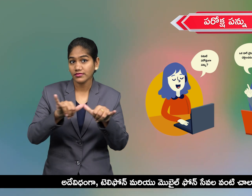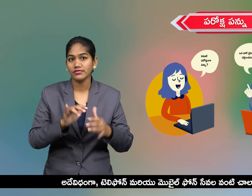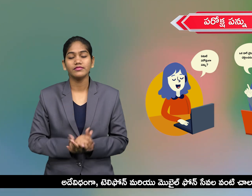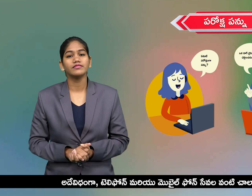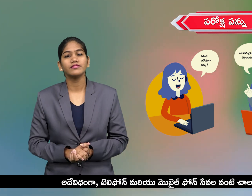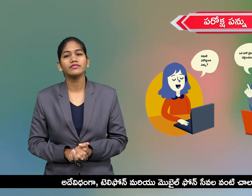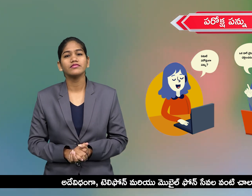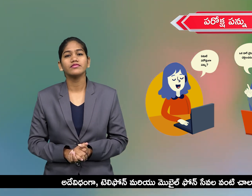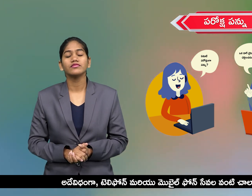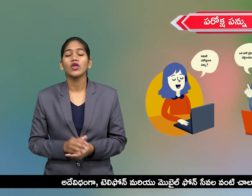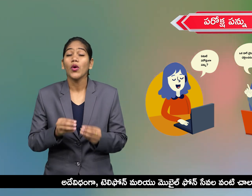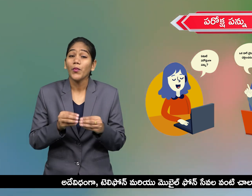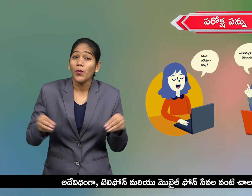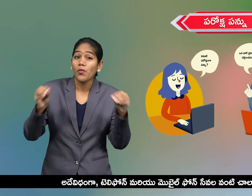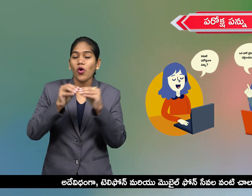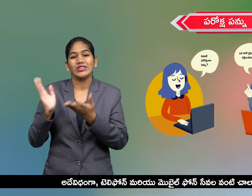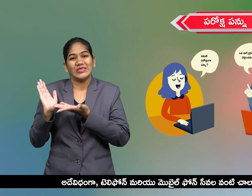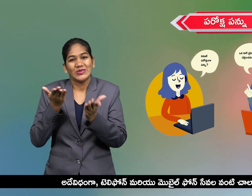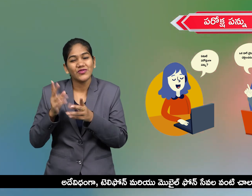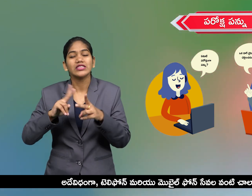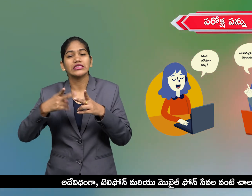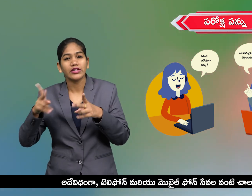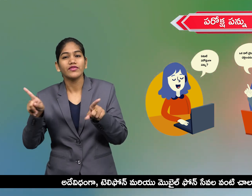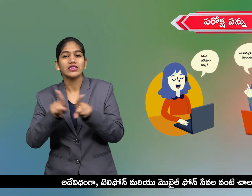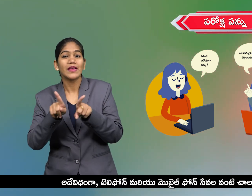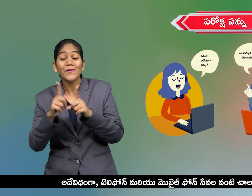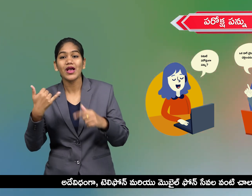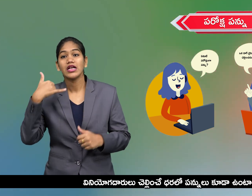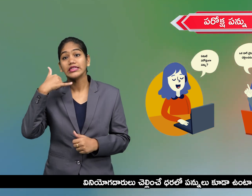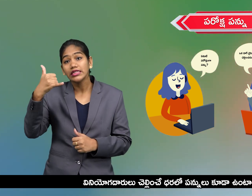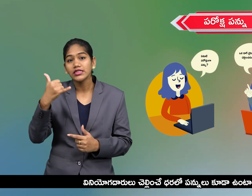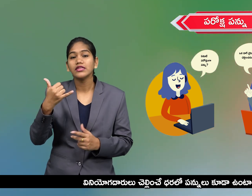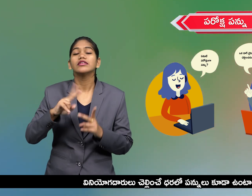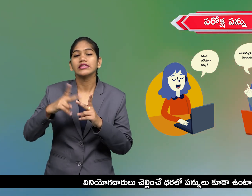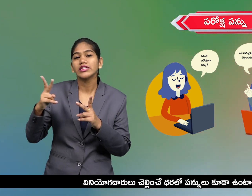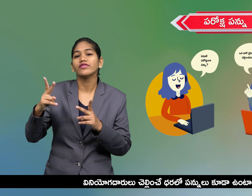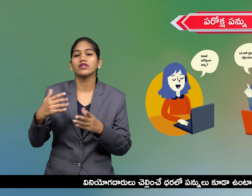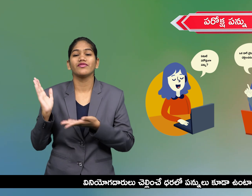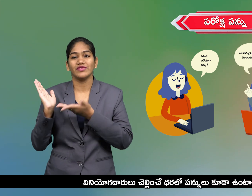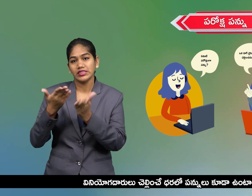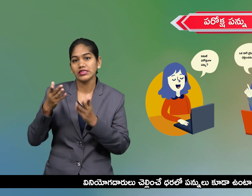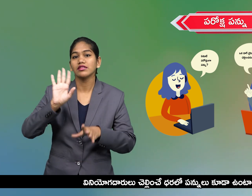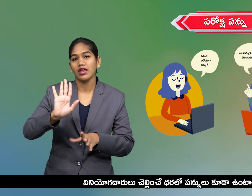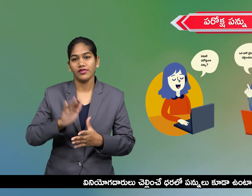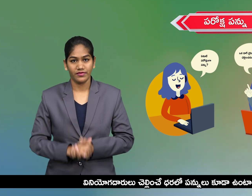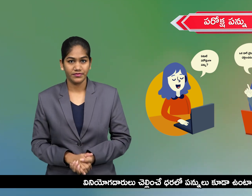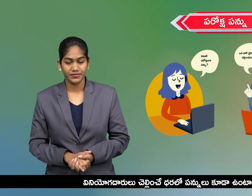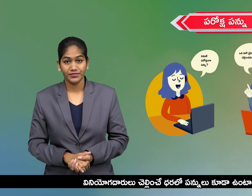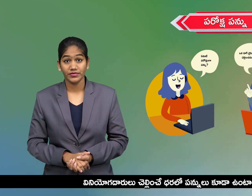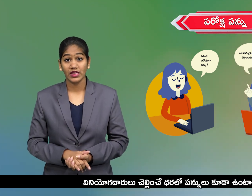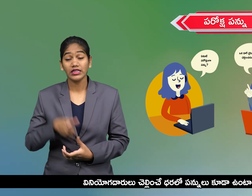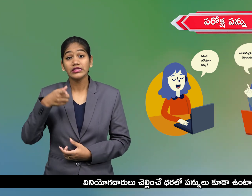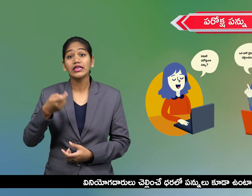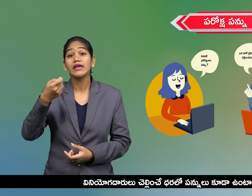అదేవిధంగా టెలిఫోన్ మరియు మొబైల్ ఫోన్ సేవల వంటి చాలా సేవలకు వినియోగదారులు చెల్లించే ధరలో పన్నులు కూడా